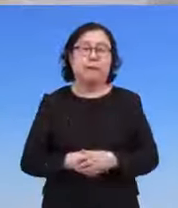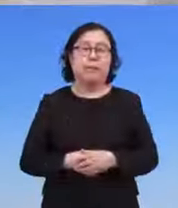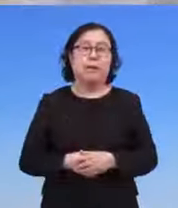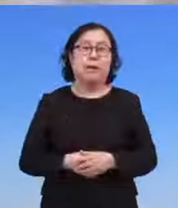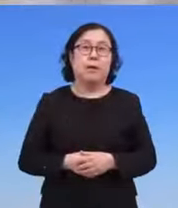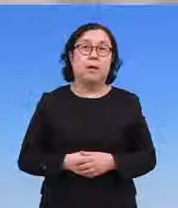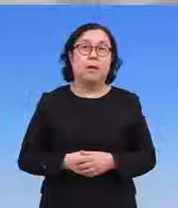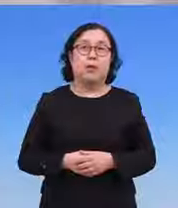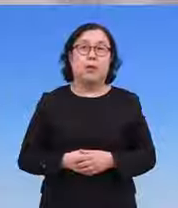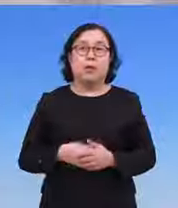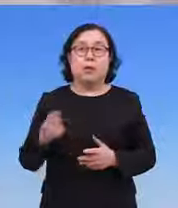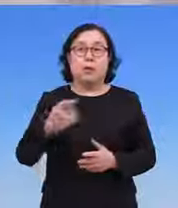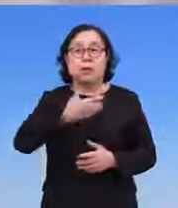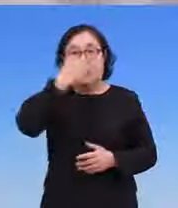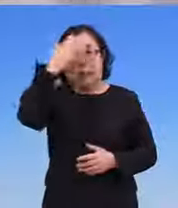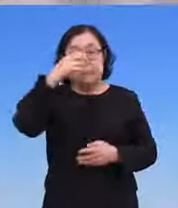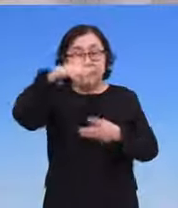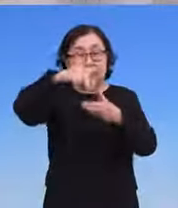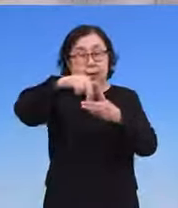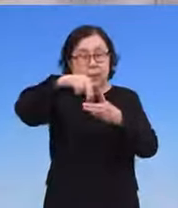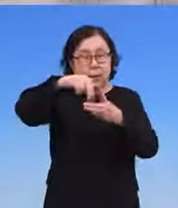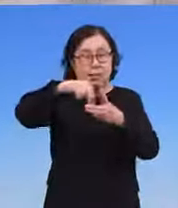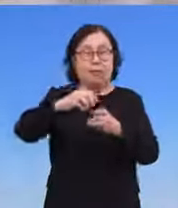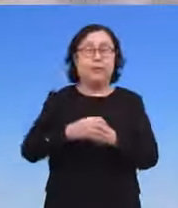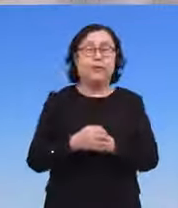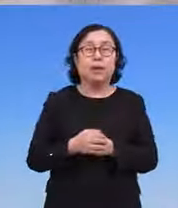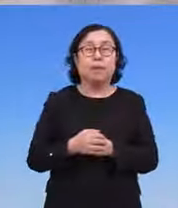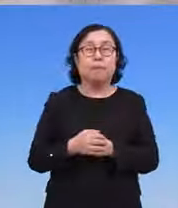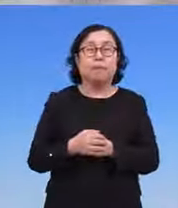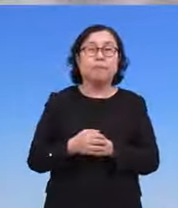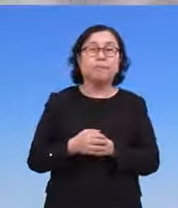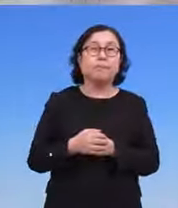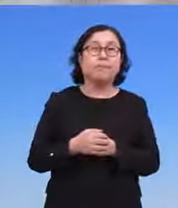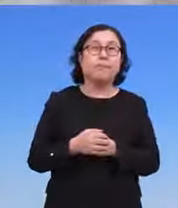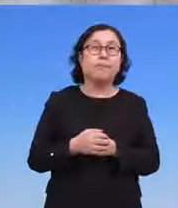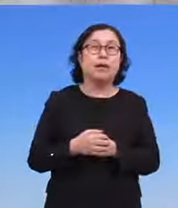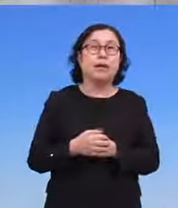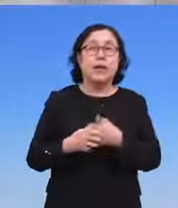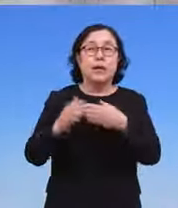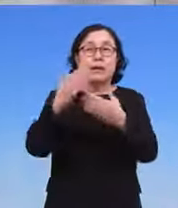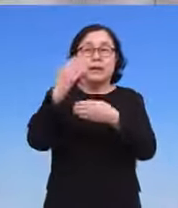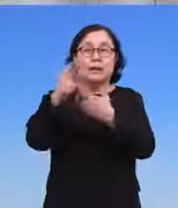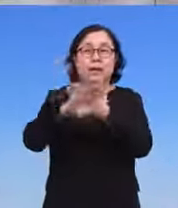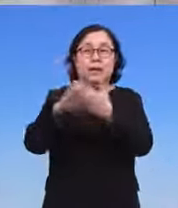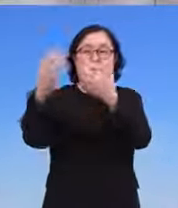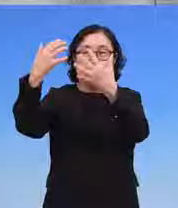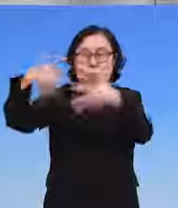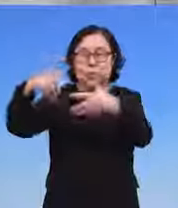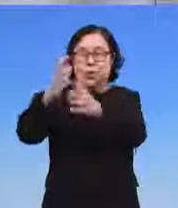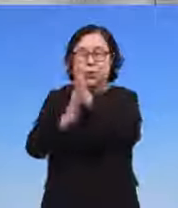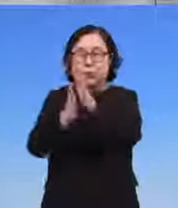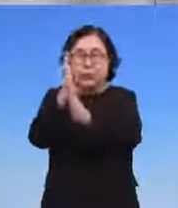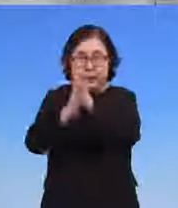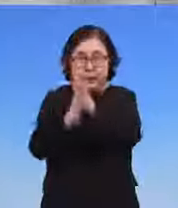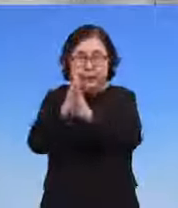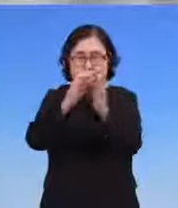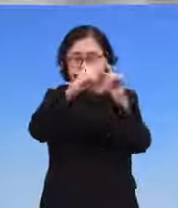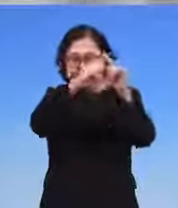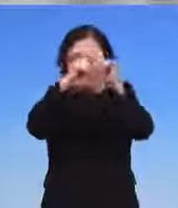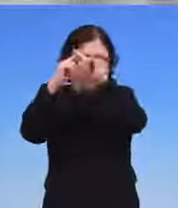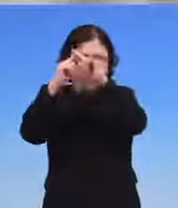제가 이제 그리고 또 이 드림센터도 다른 어떤 조건 대안 없이